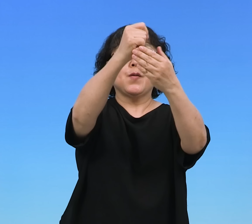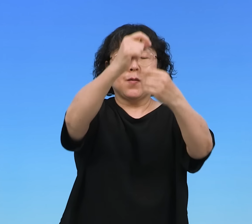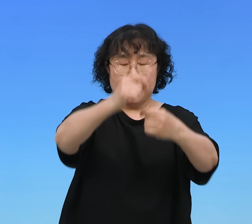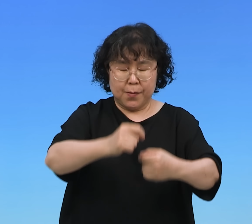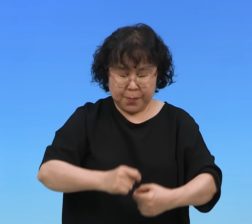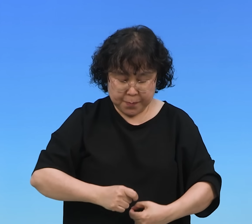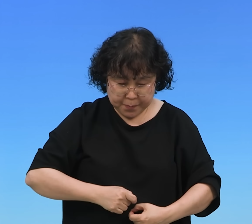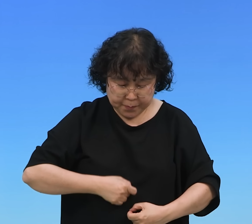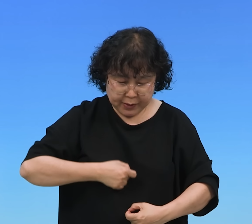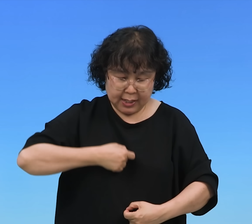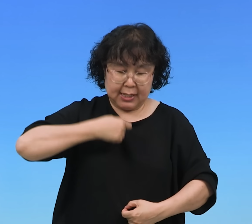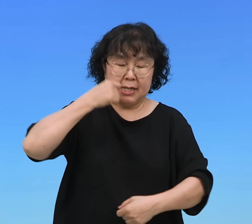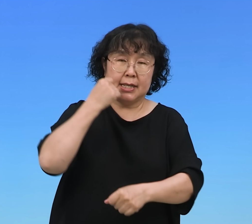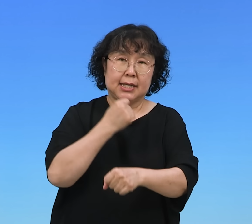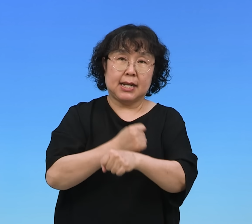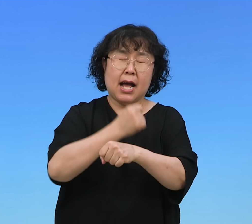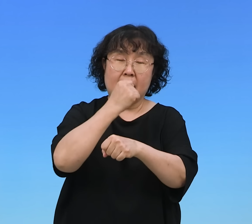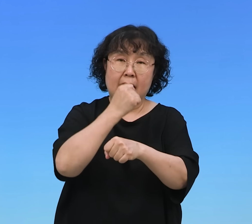신실하신 주,